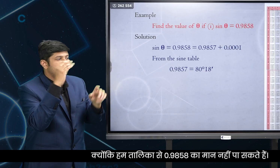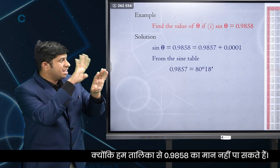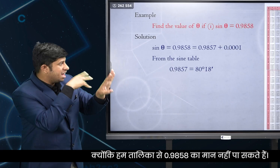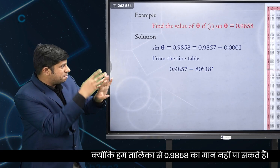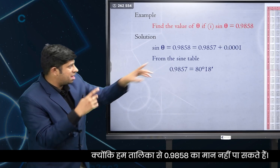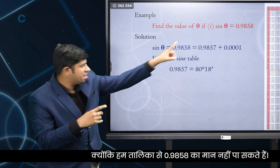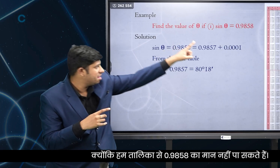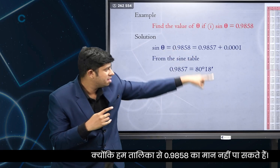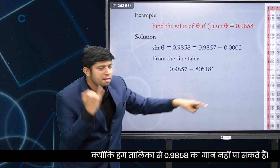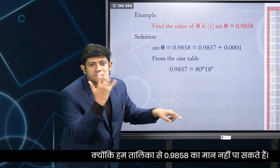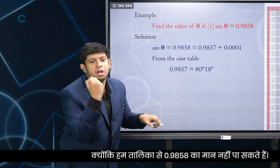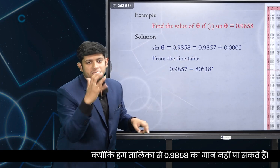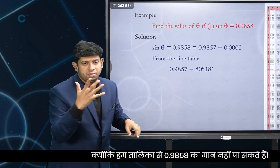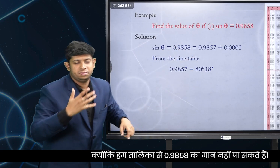0.9858 का मान नहीं पा सकते हैं,